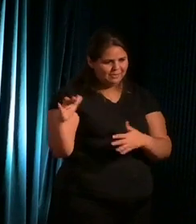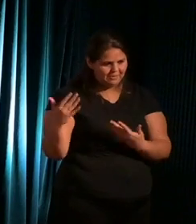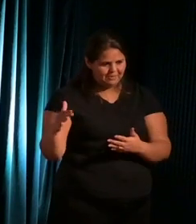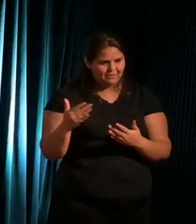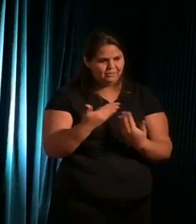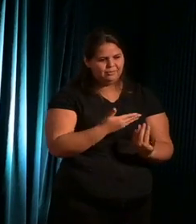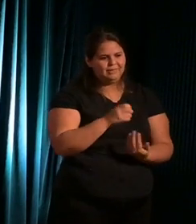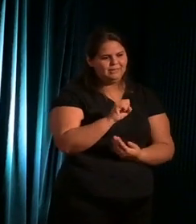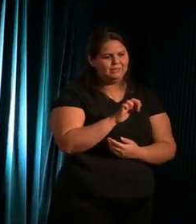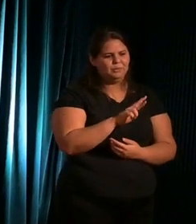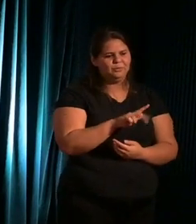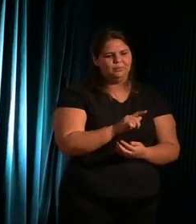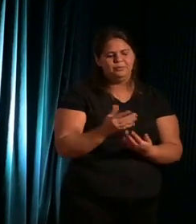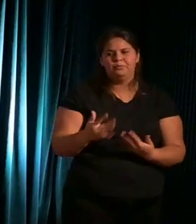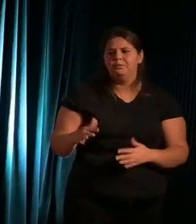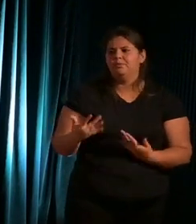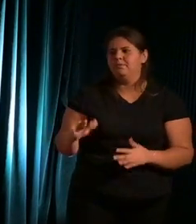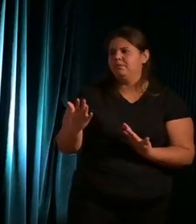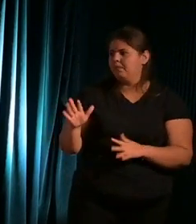favor.